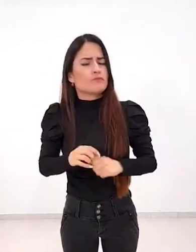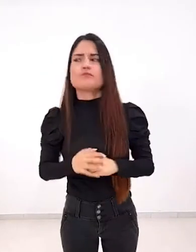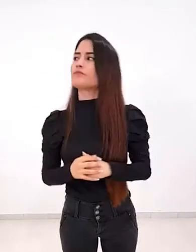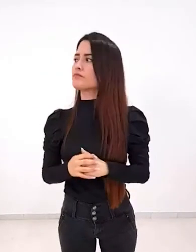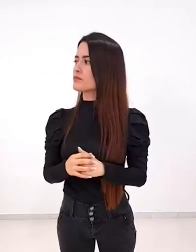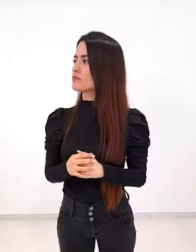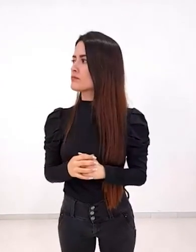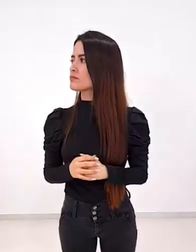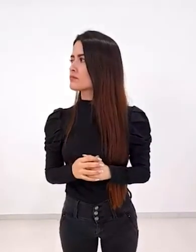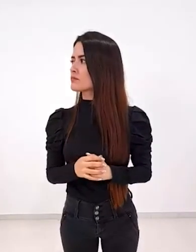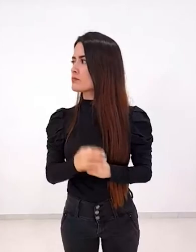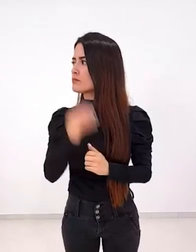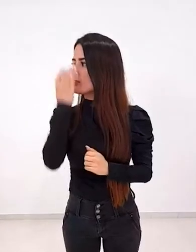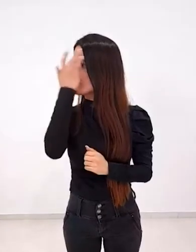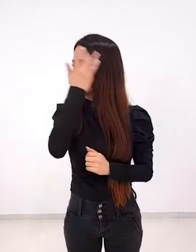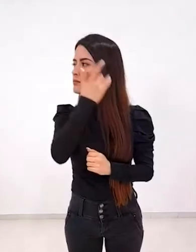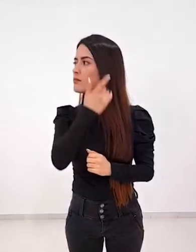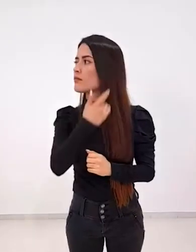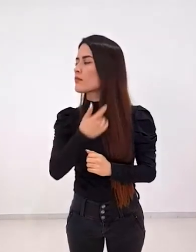para qué